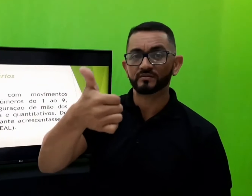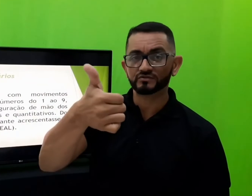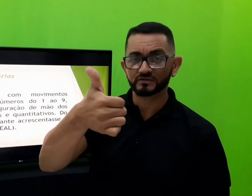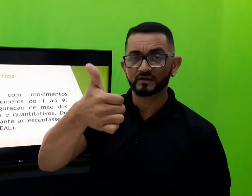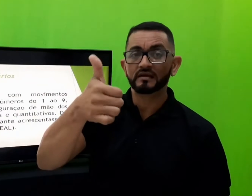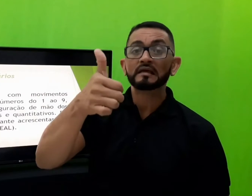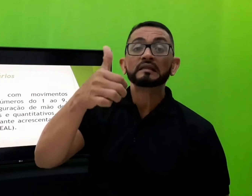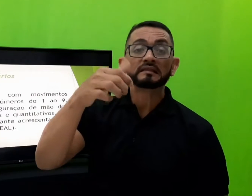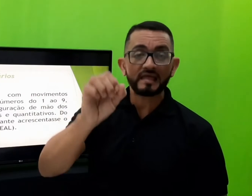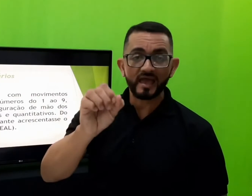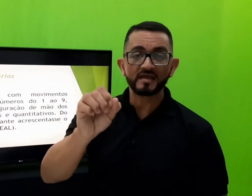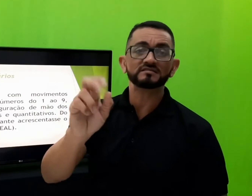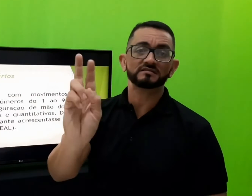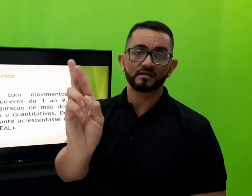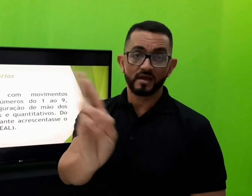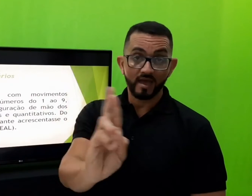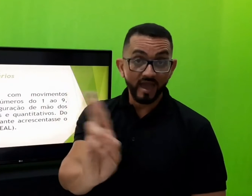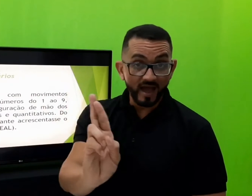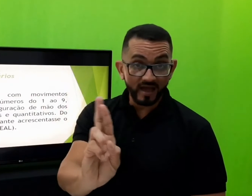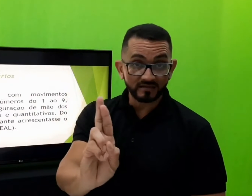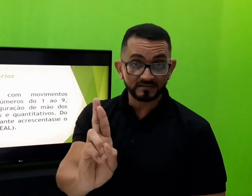fazemos 10 reais,